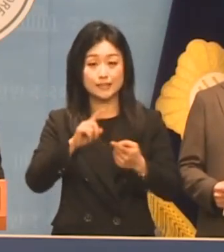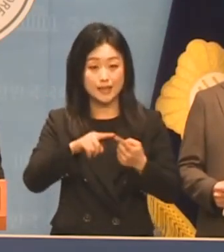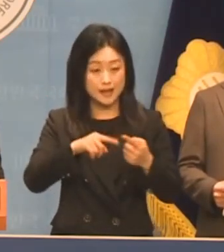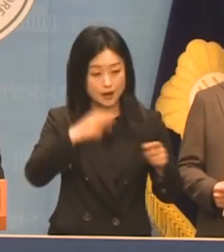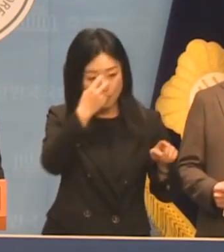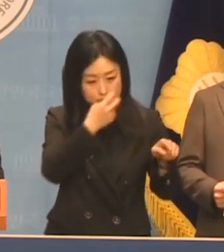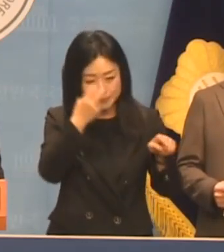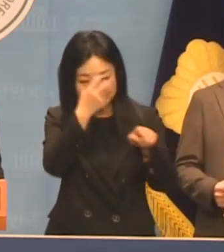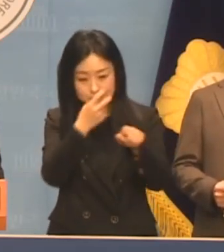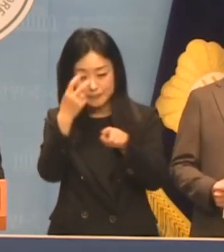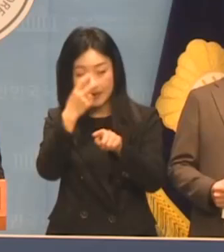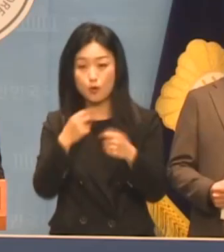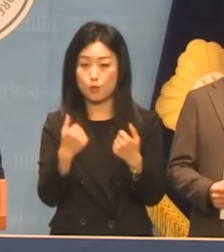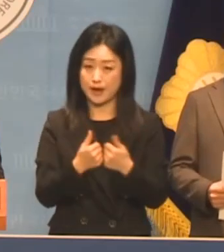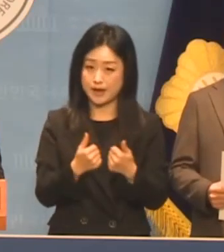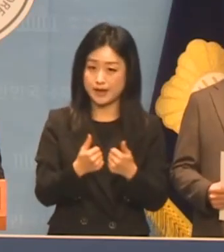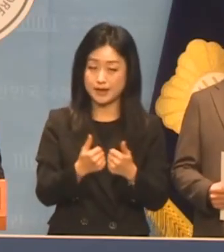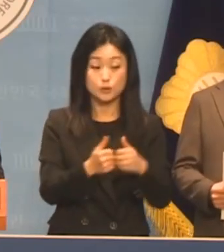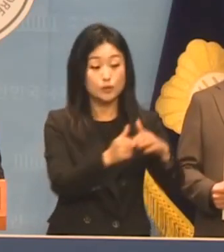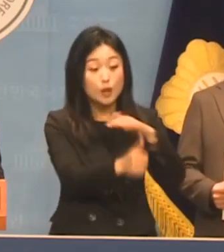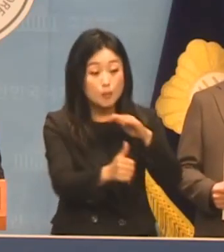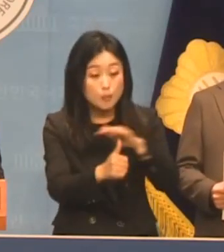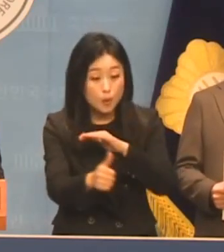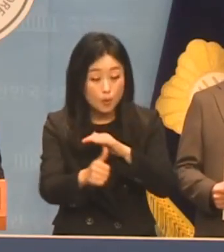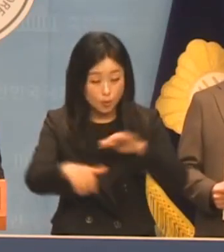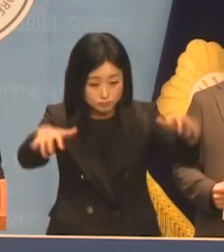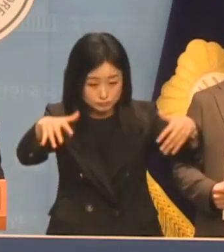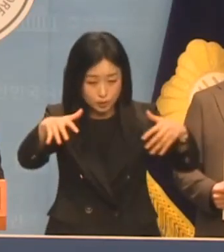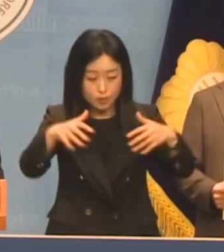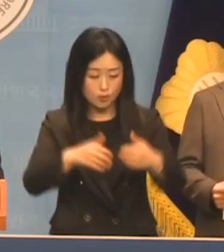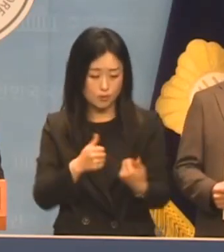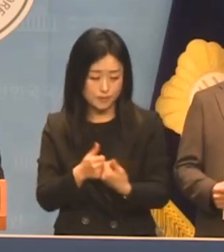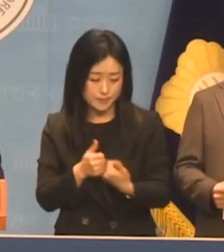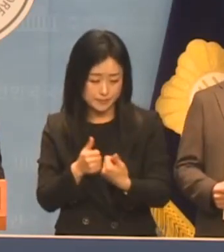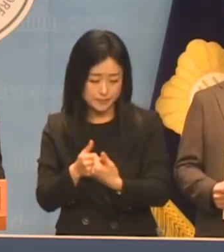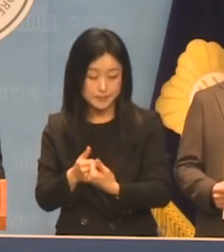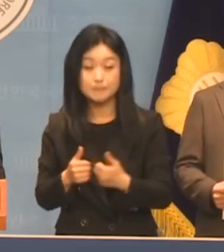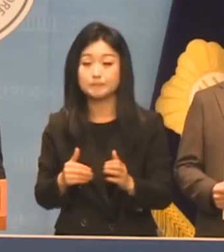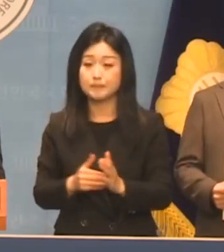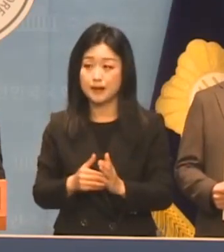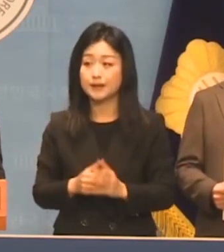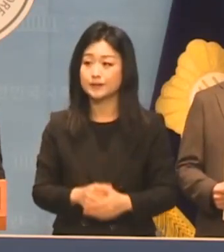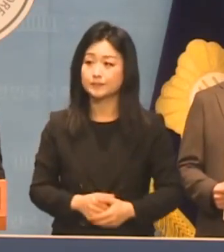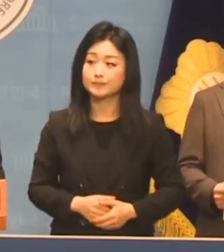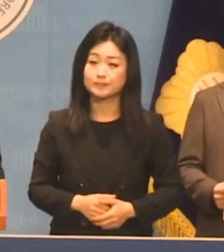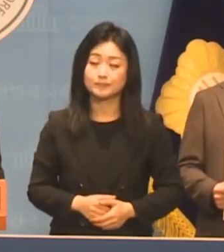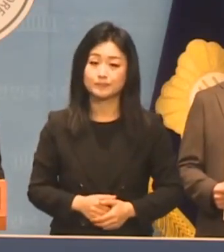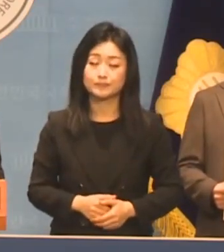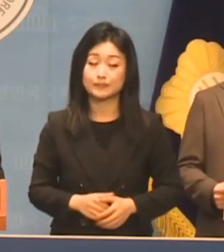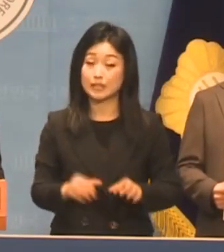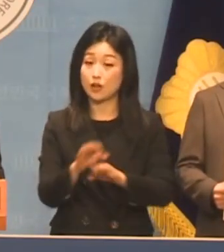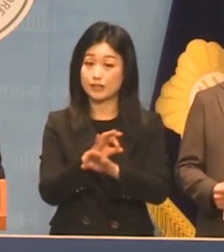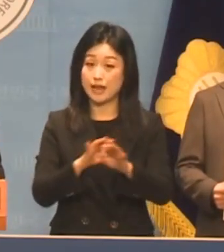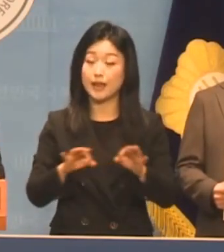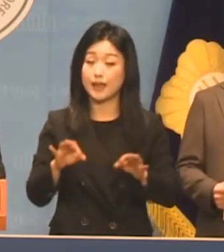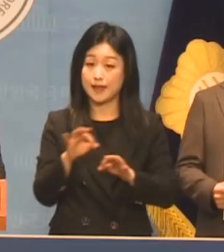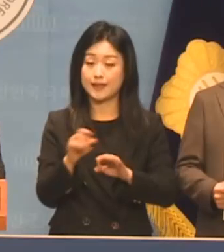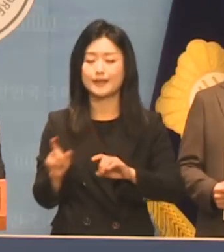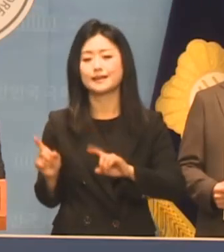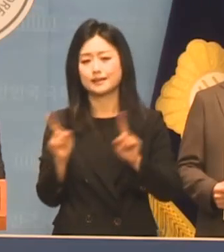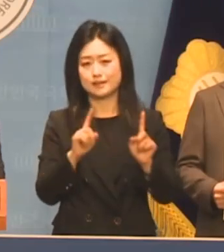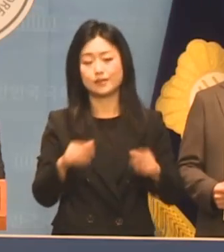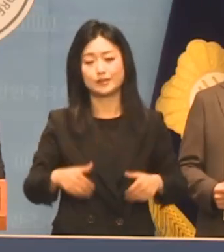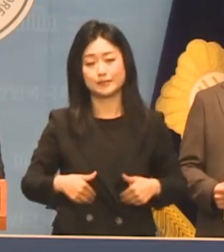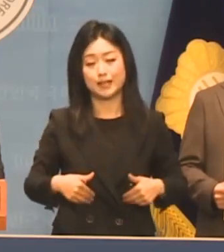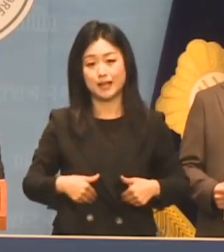경제점검회의와 경제단체 대표들의 긴급 간담회까지 개최했습니다. 이제는 경제를 살려야